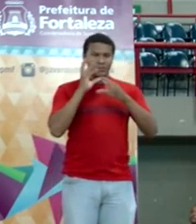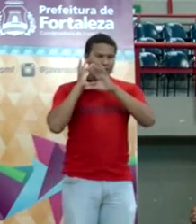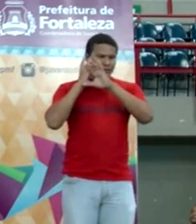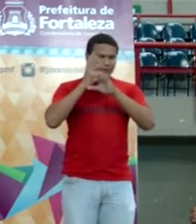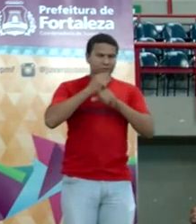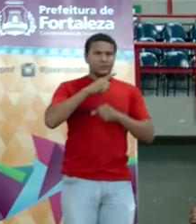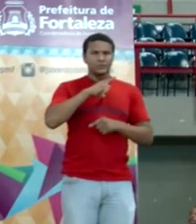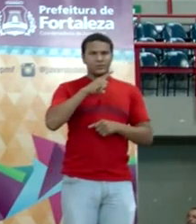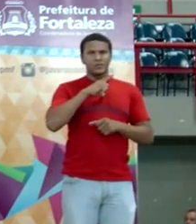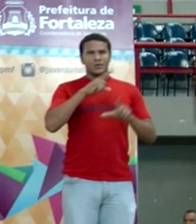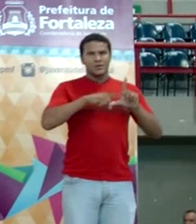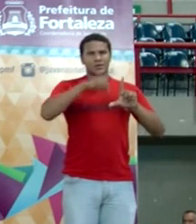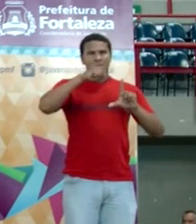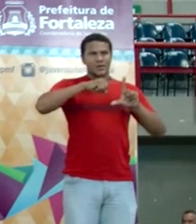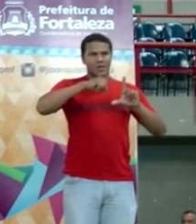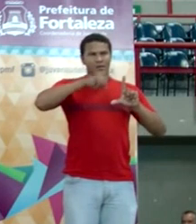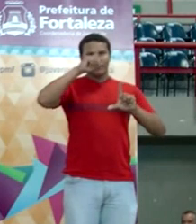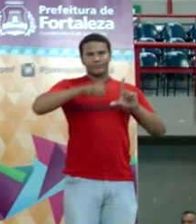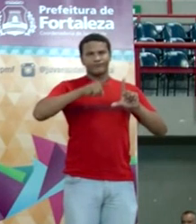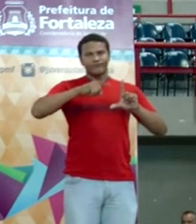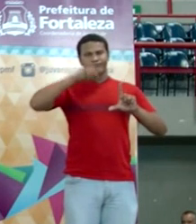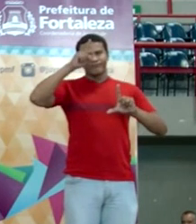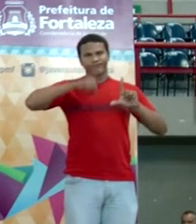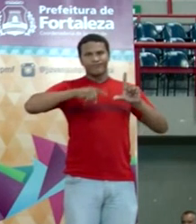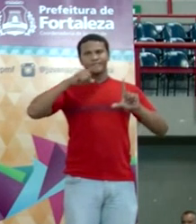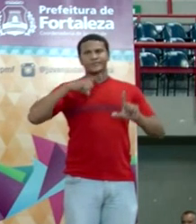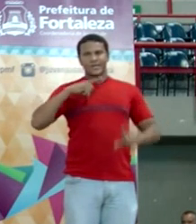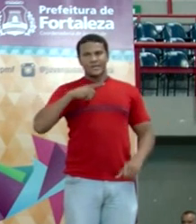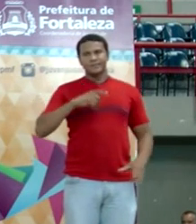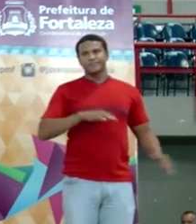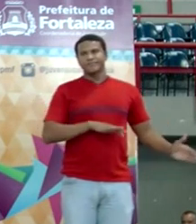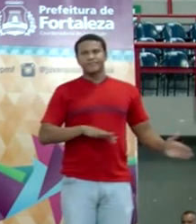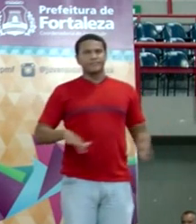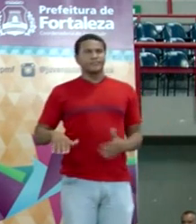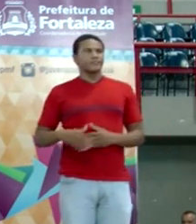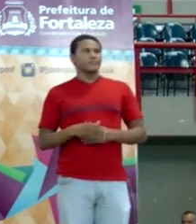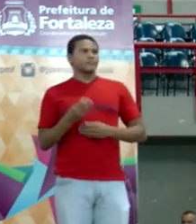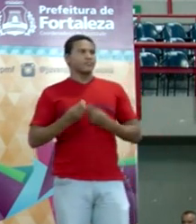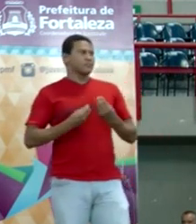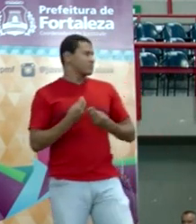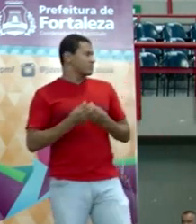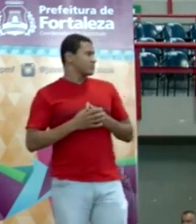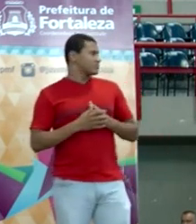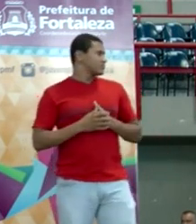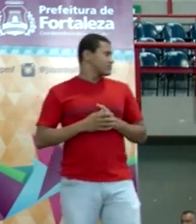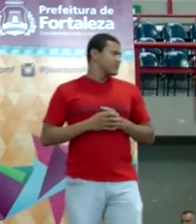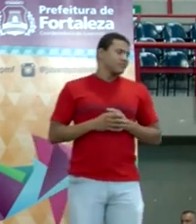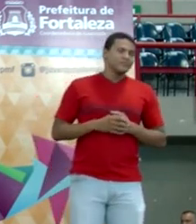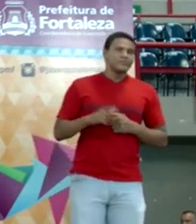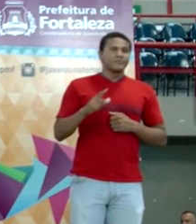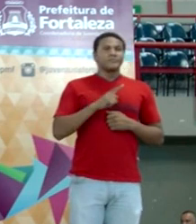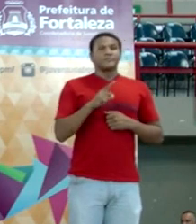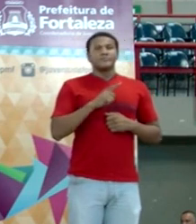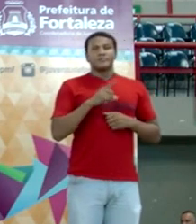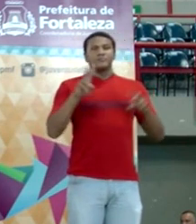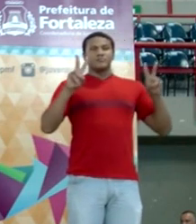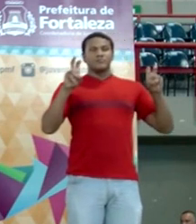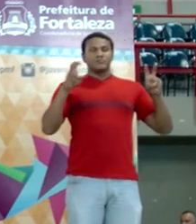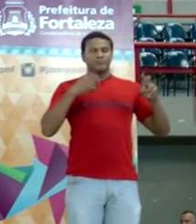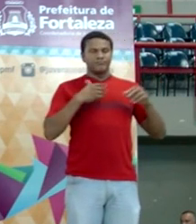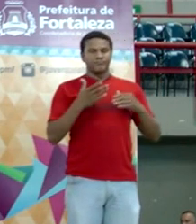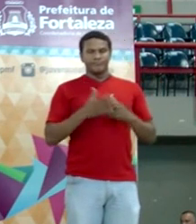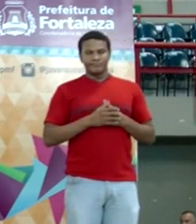tabela. Essa questão é relativamente simples, é uma questão legal. A questão diz o seguinte, ó: em ocasiões de concentração